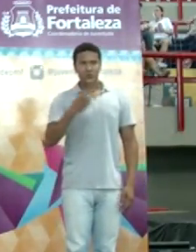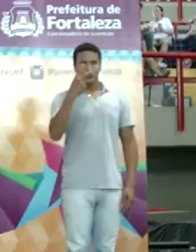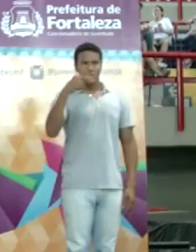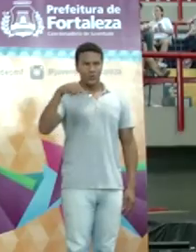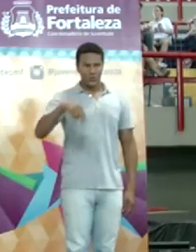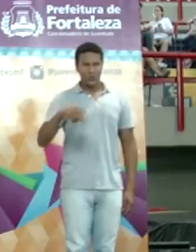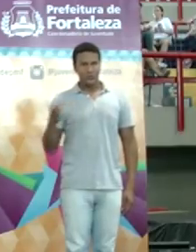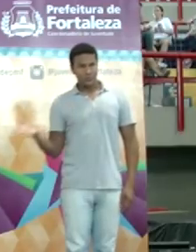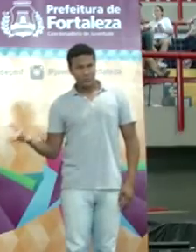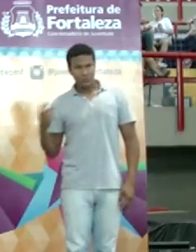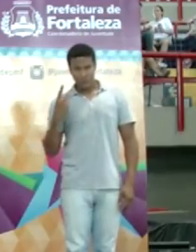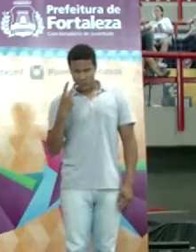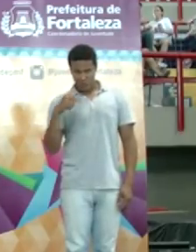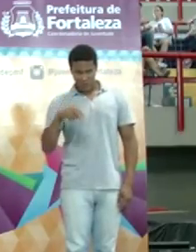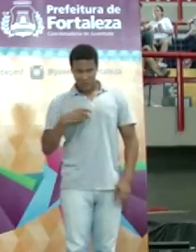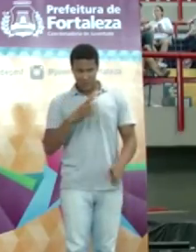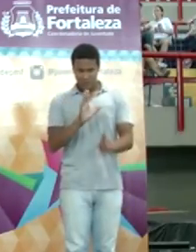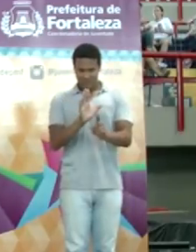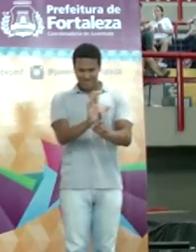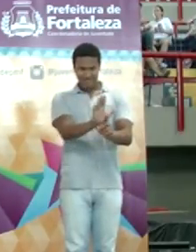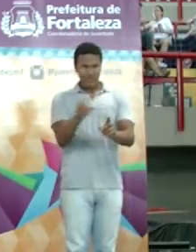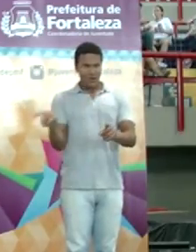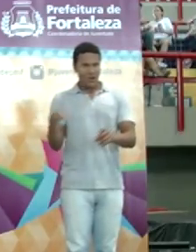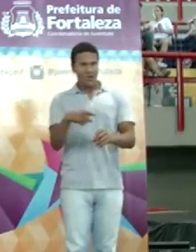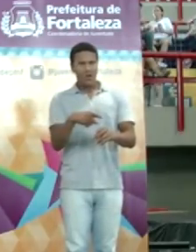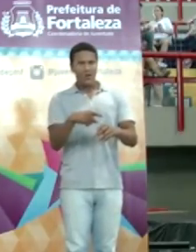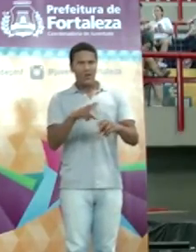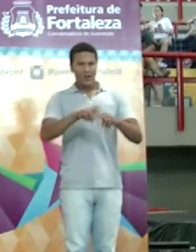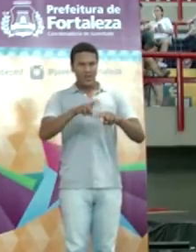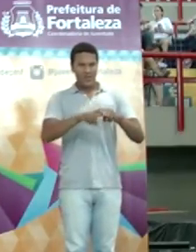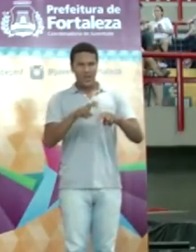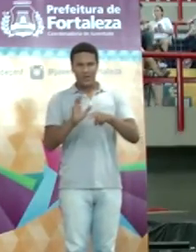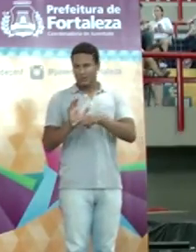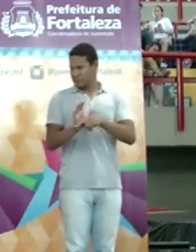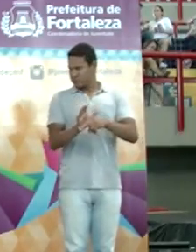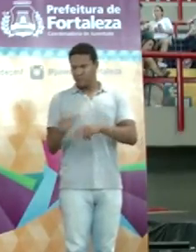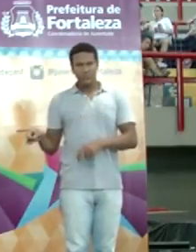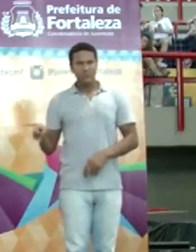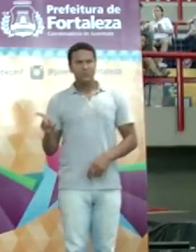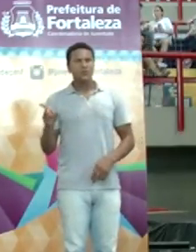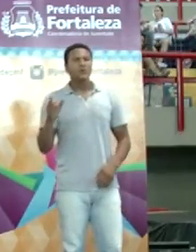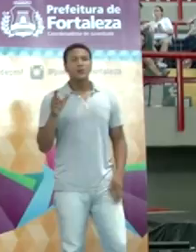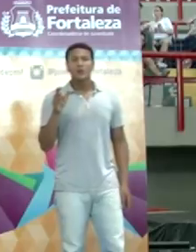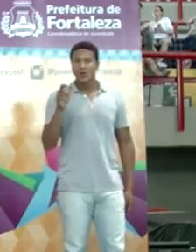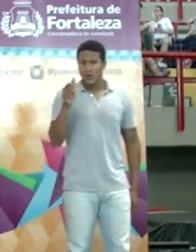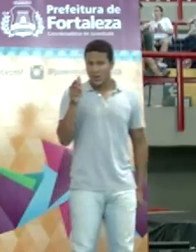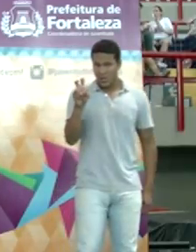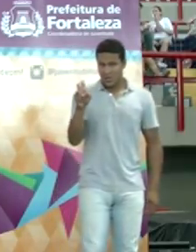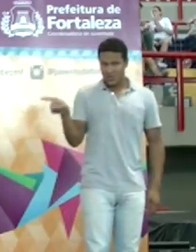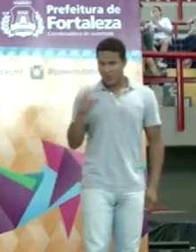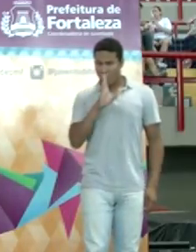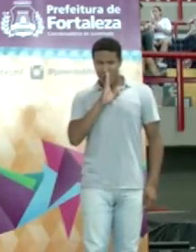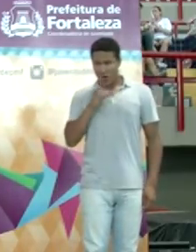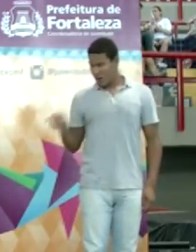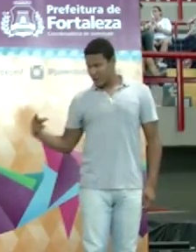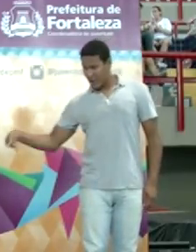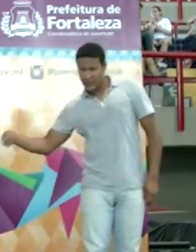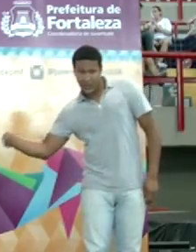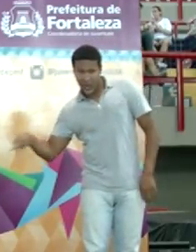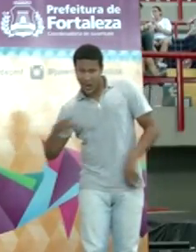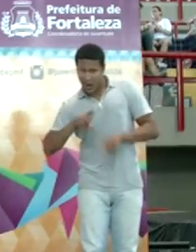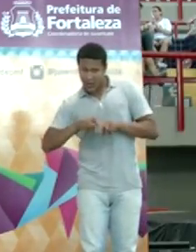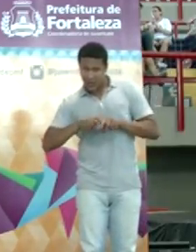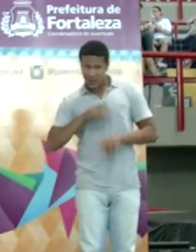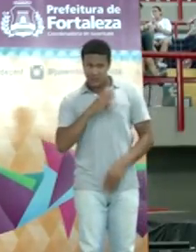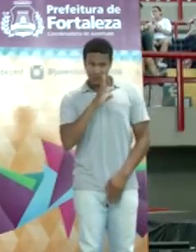newtons nessa cadeira, quanto foi que eu disse que valia a força de atrito estática? 15. Se eu aplico